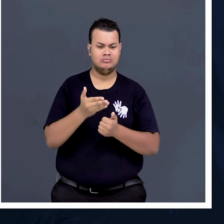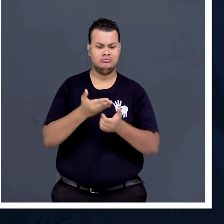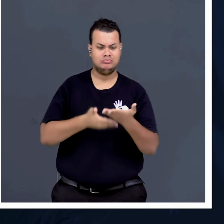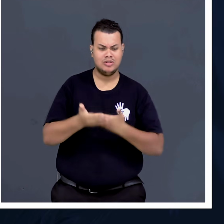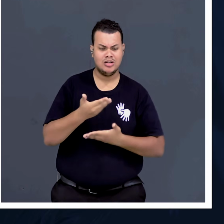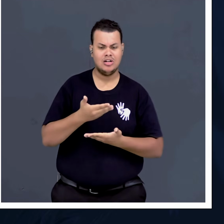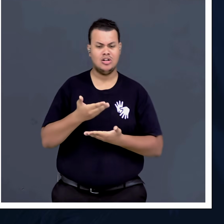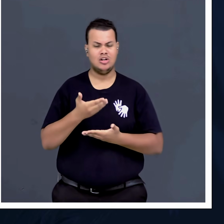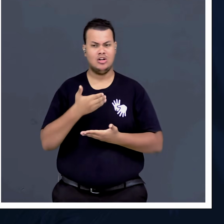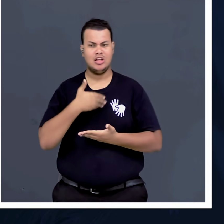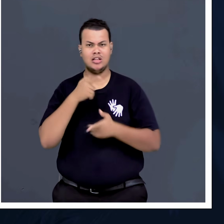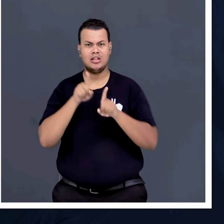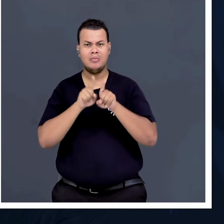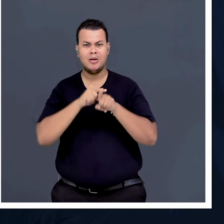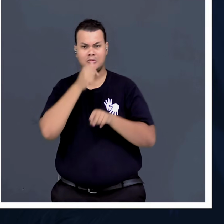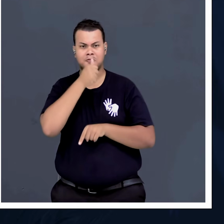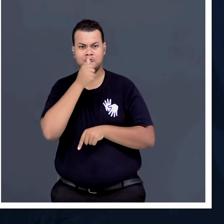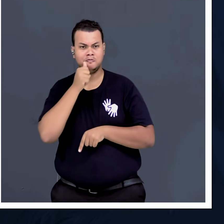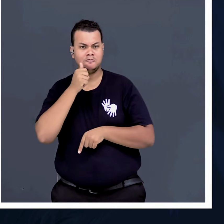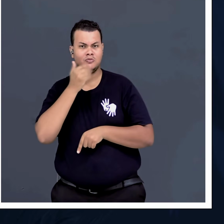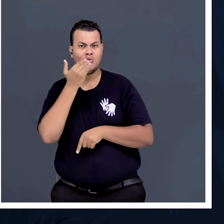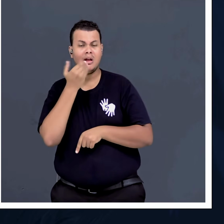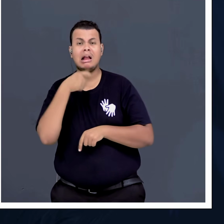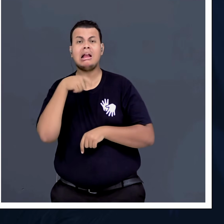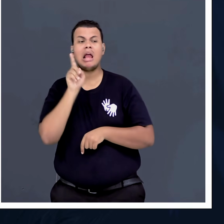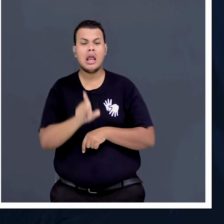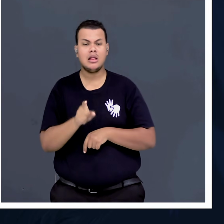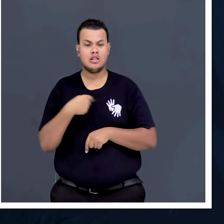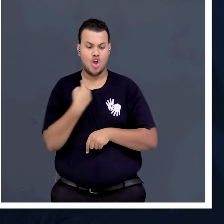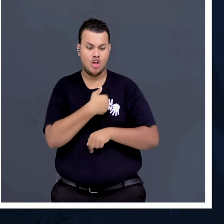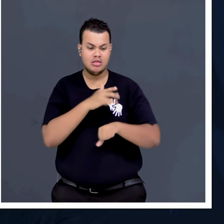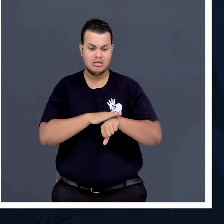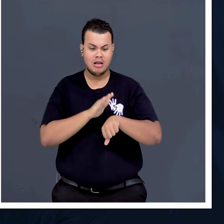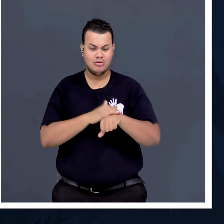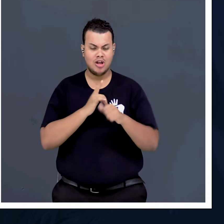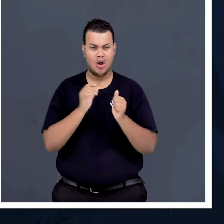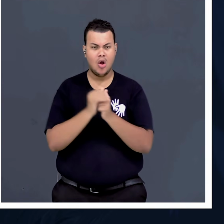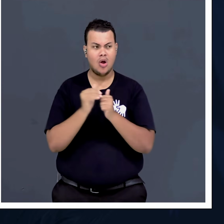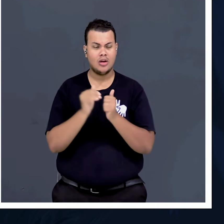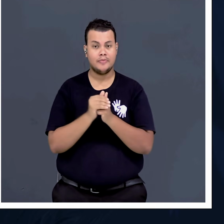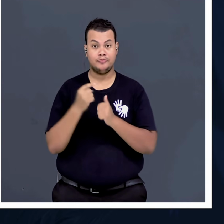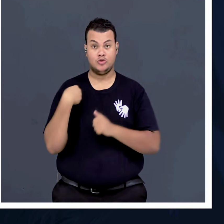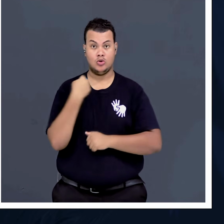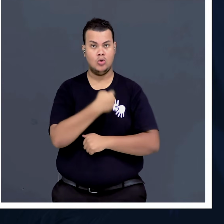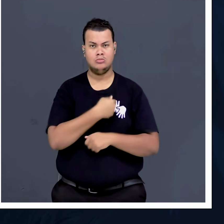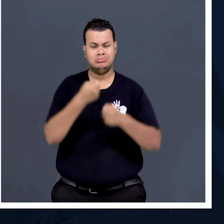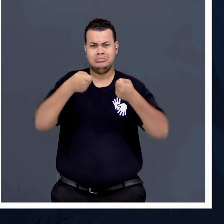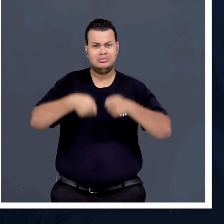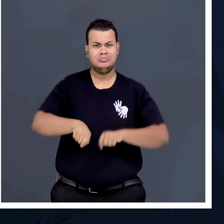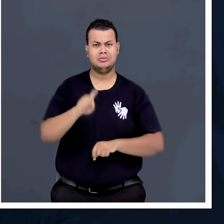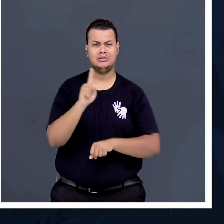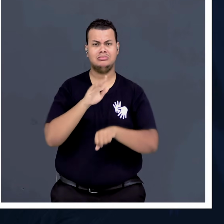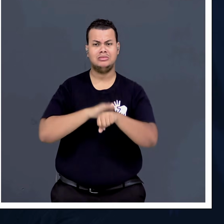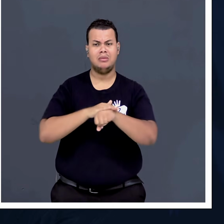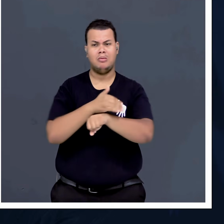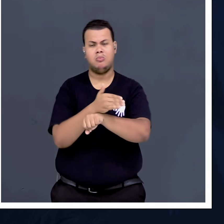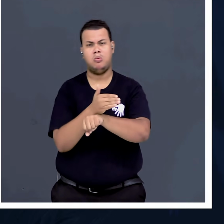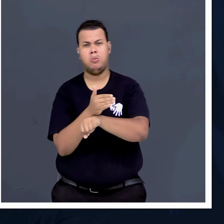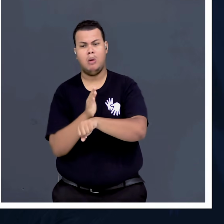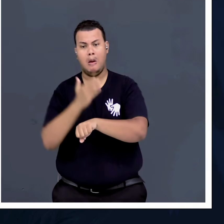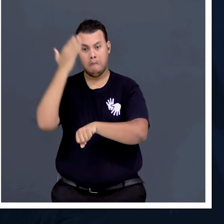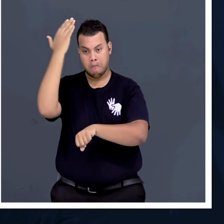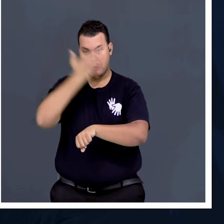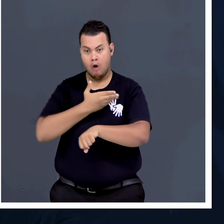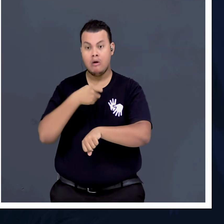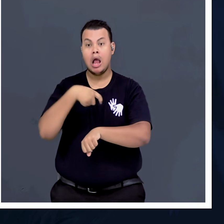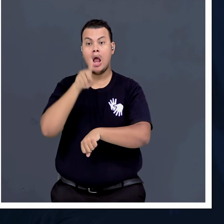campanha, fazendo jejum? Em quem nós estamos investindo o nosso tempo? Nós não precisamos passar tempo provando